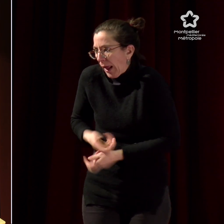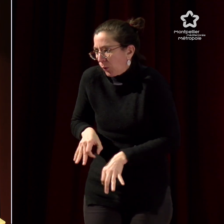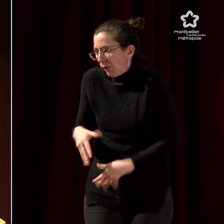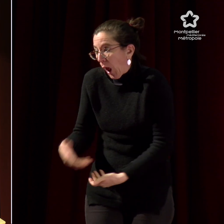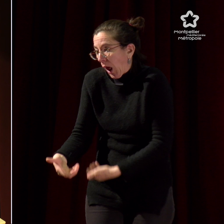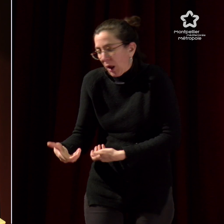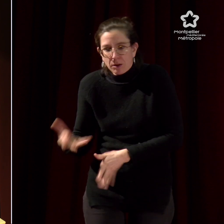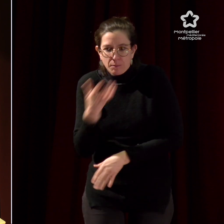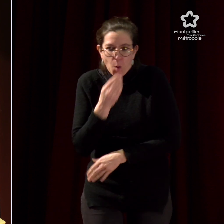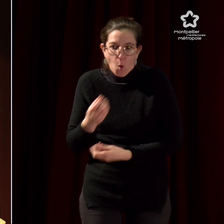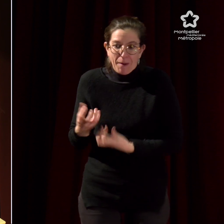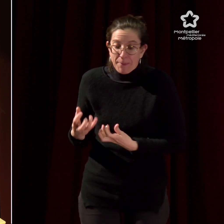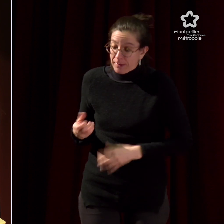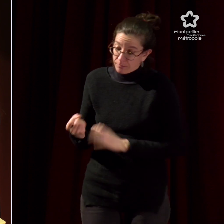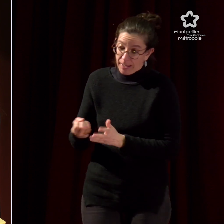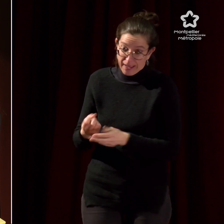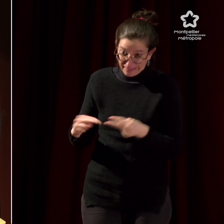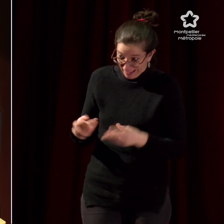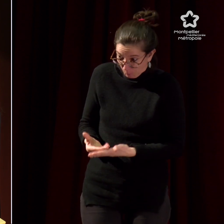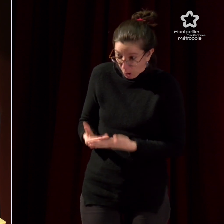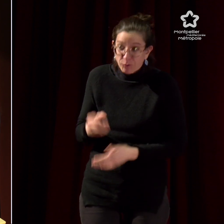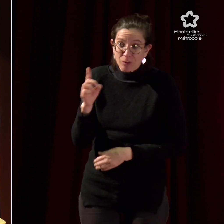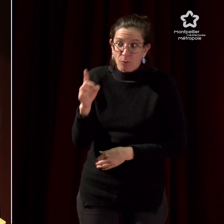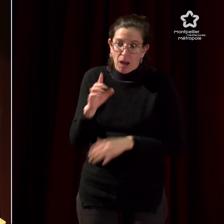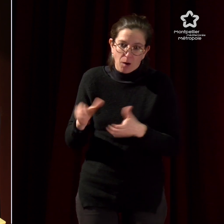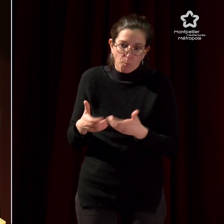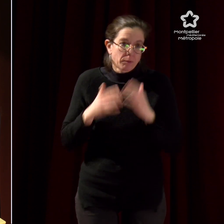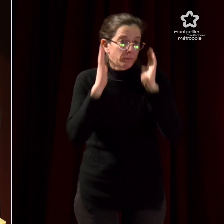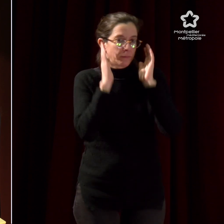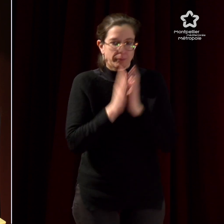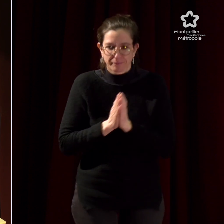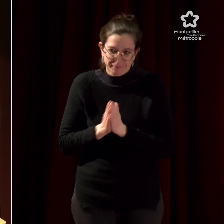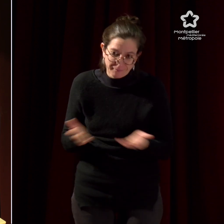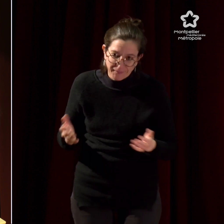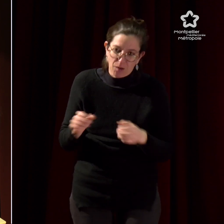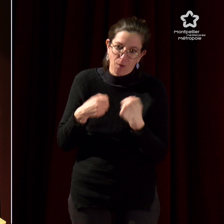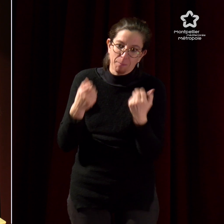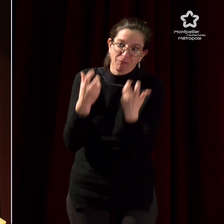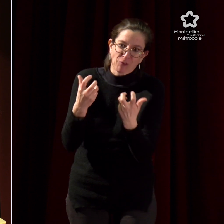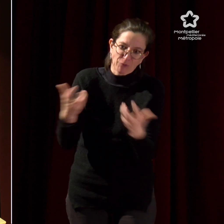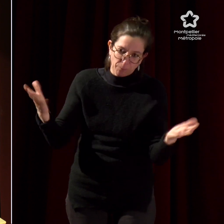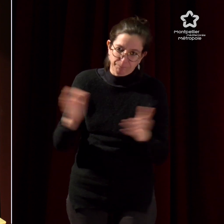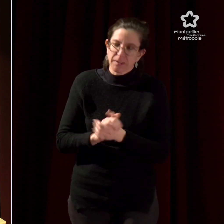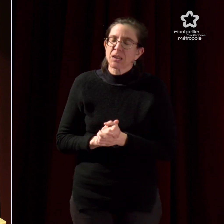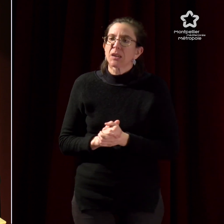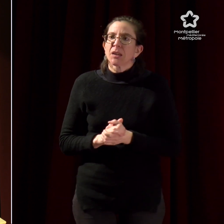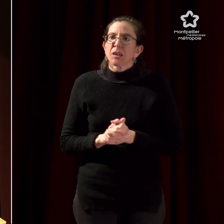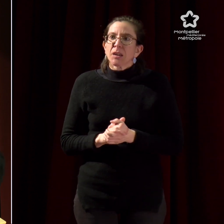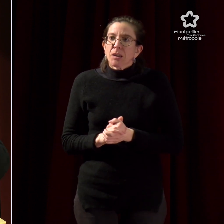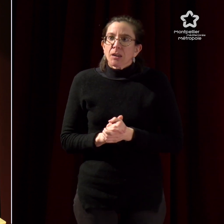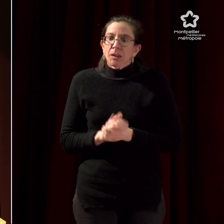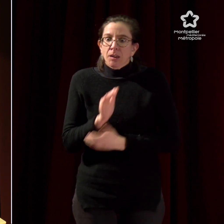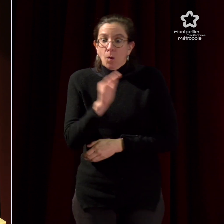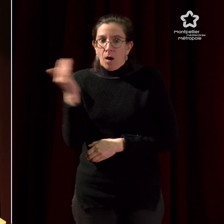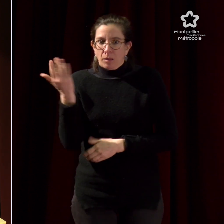me démontrer par son ADN que c'est un Denisovien, ce serait vraiment, voilà, c'est quelque chose d'extraordinaire. Maintenant, il y